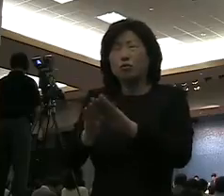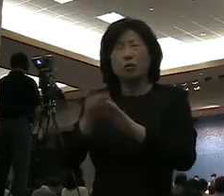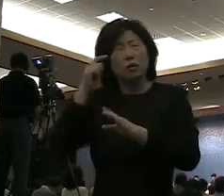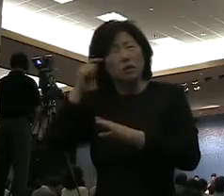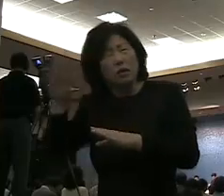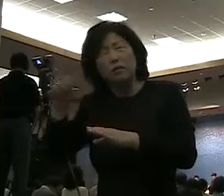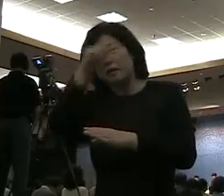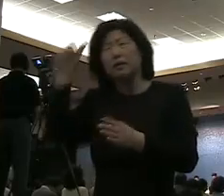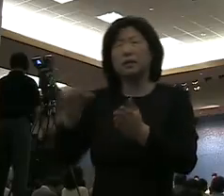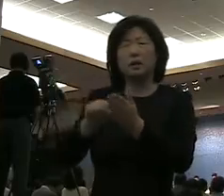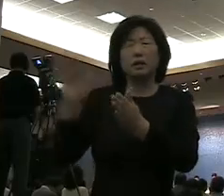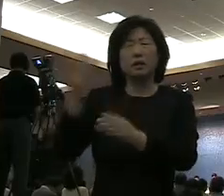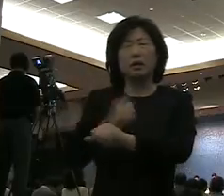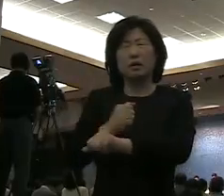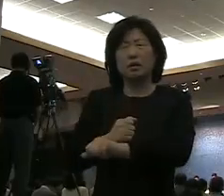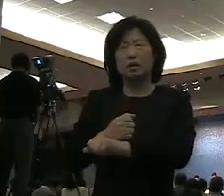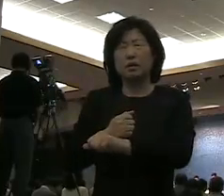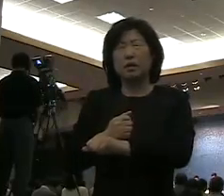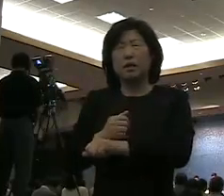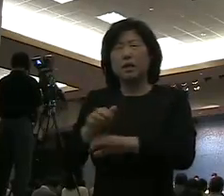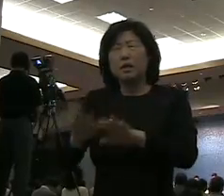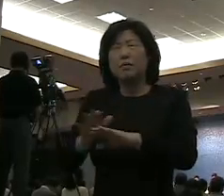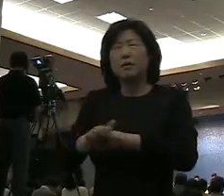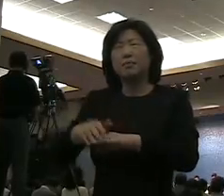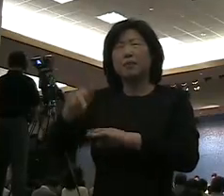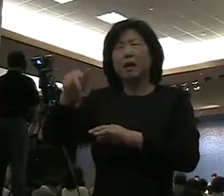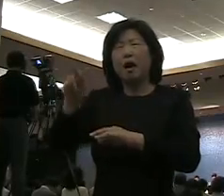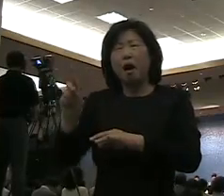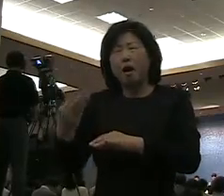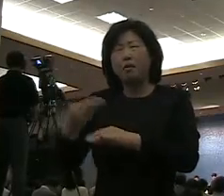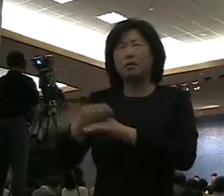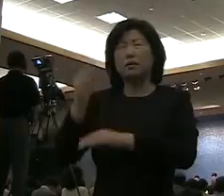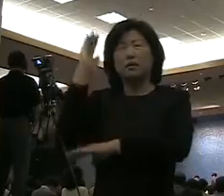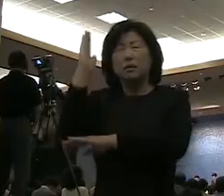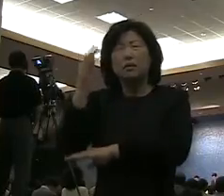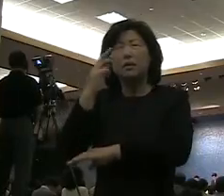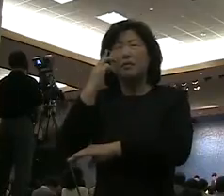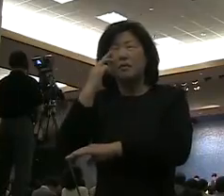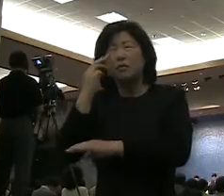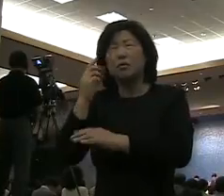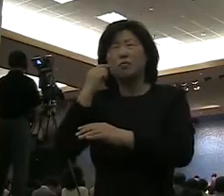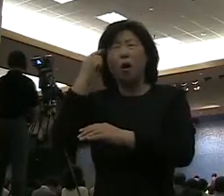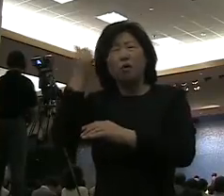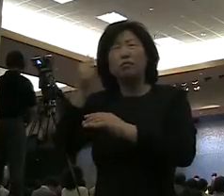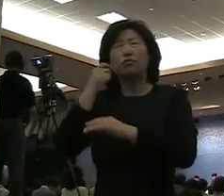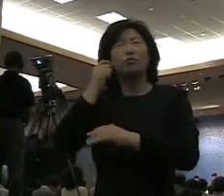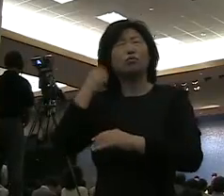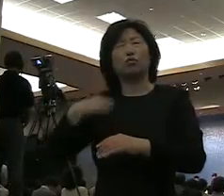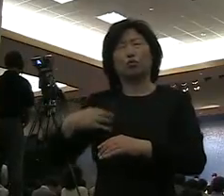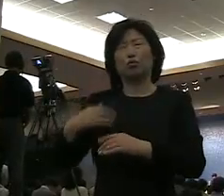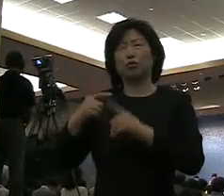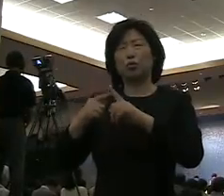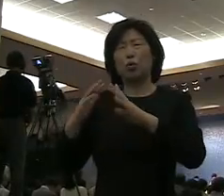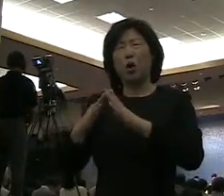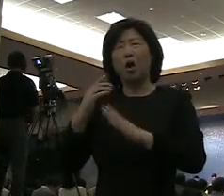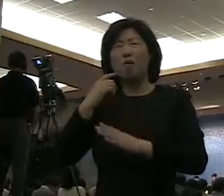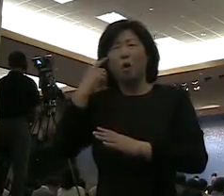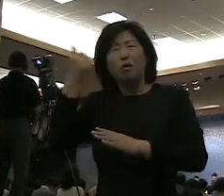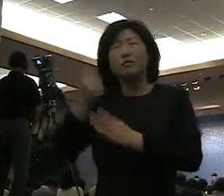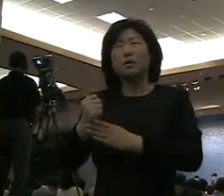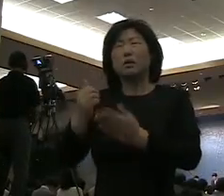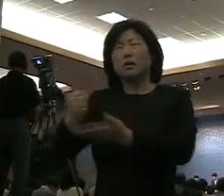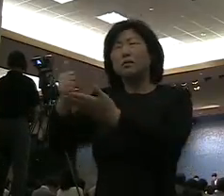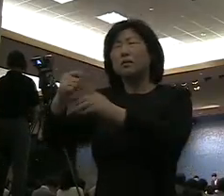인생이 되게 하옵소서. 이번 칼 세미나를 통해 도전을 받은 이민교회 목사님과 중국교회 목사님들이 섬기시는